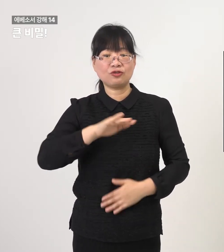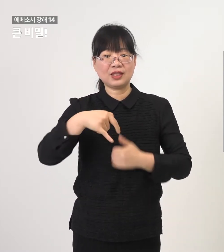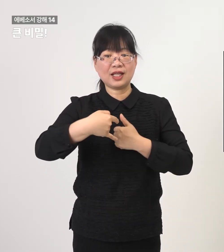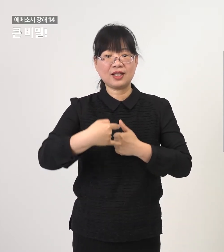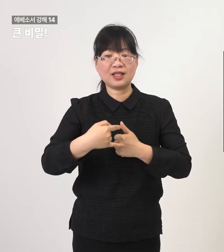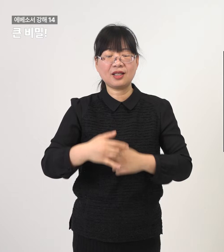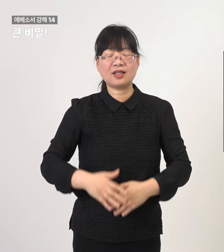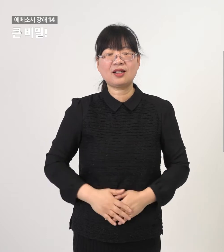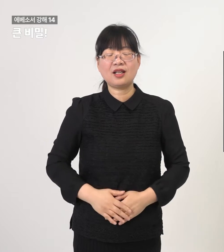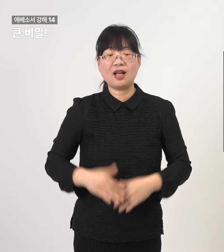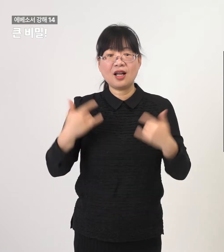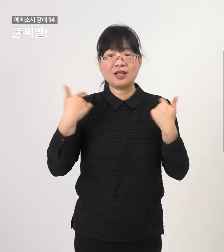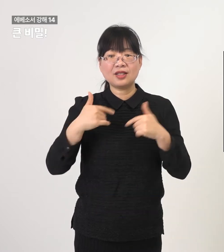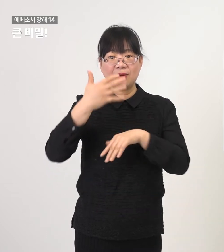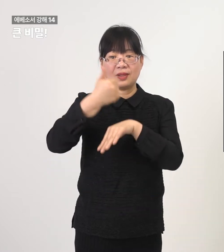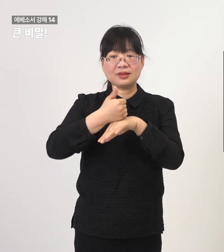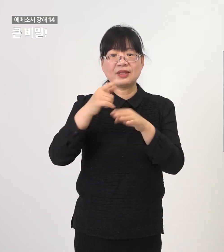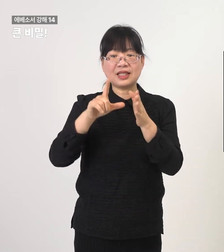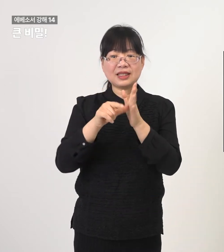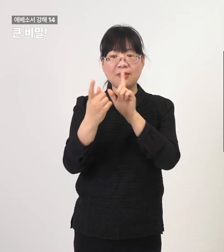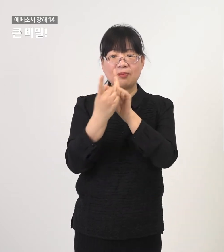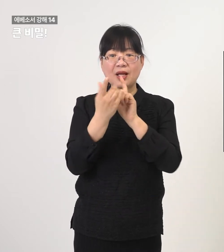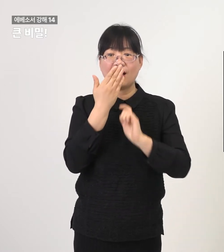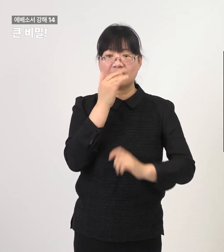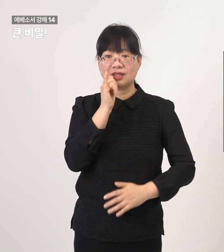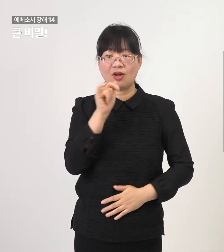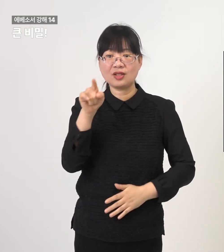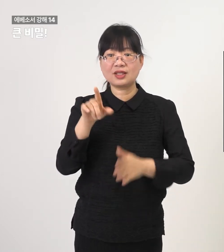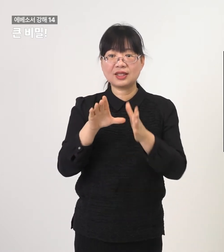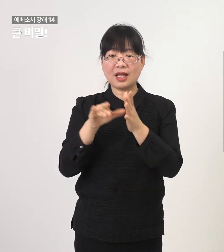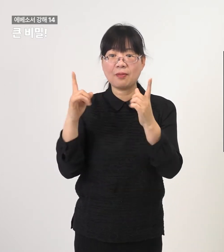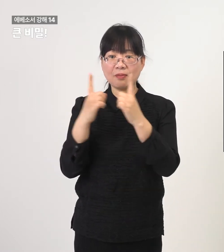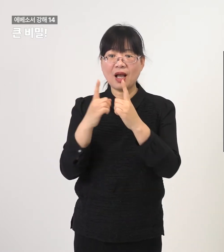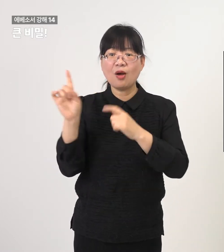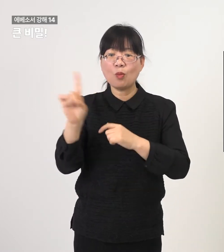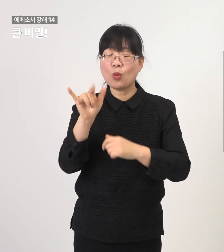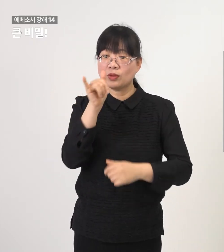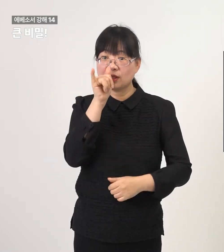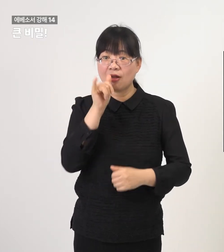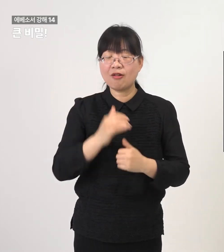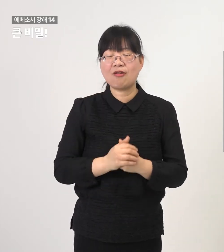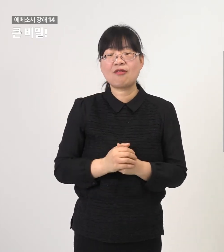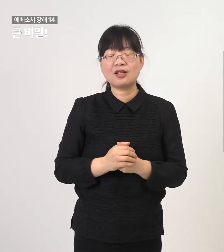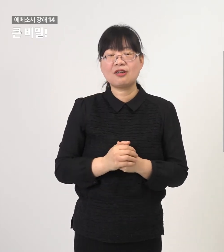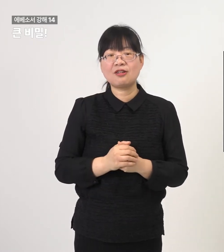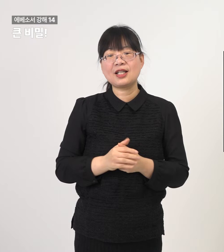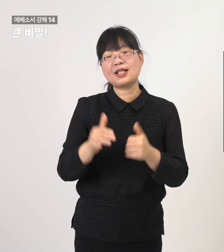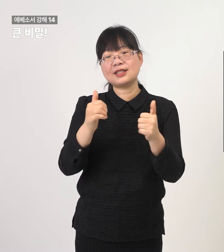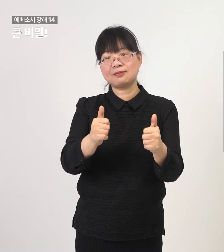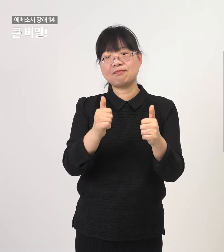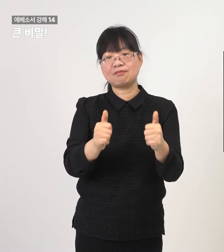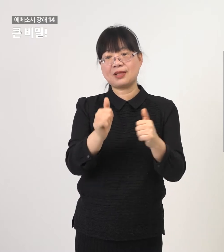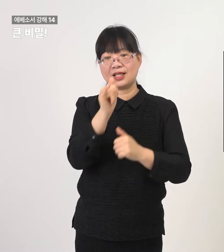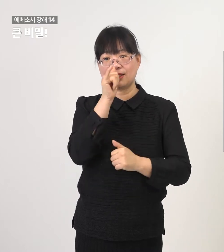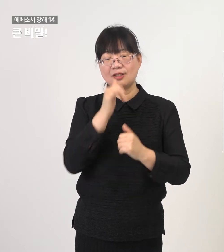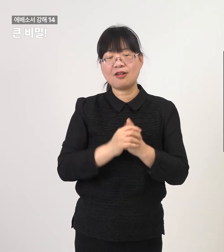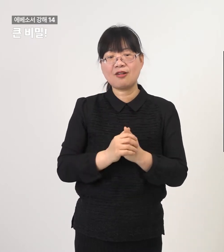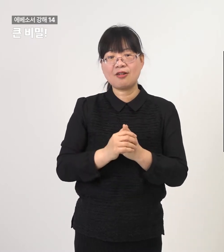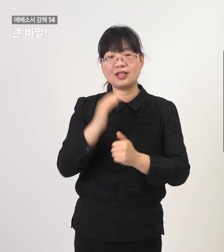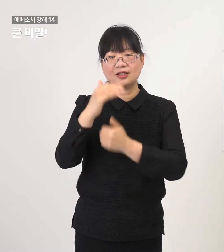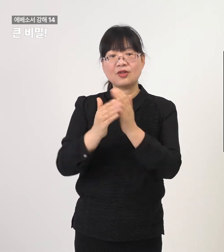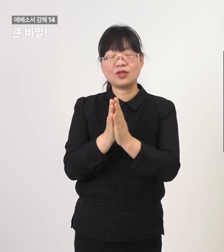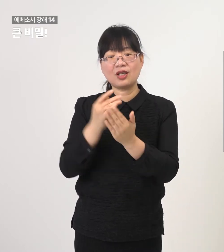우리에게는 언제든지 마지막 시간이 올 텐데 그때가 되면 뭐가 있을 것이다? 심판이 있을 것이다. 이